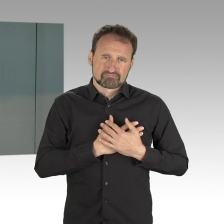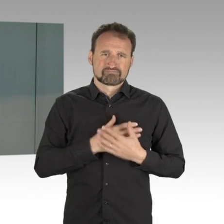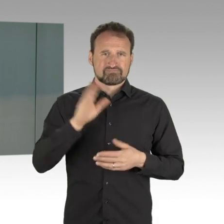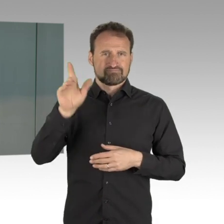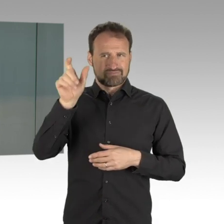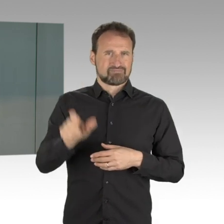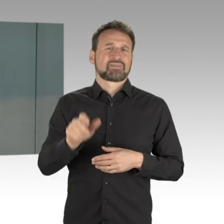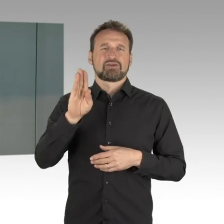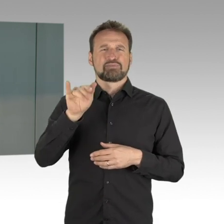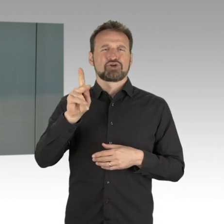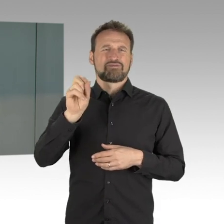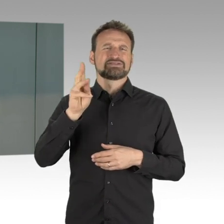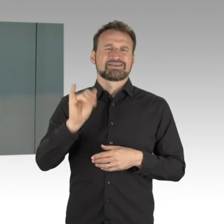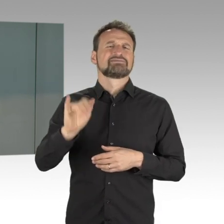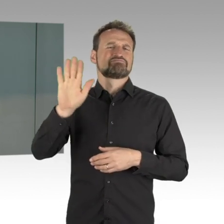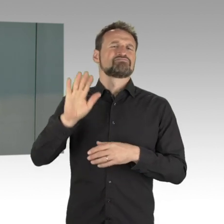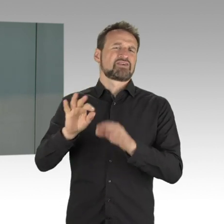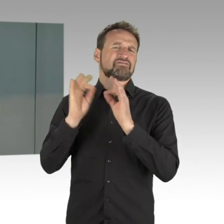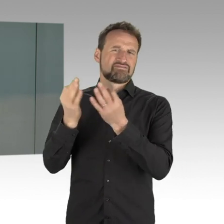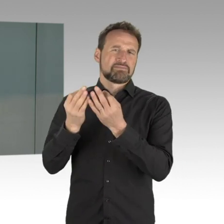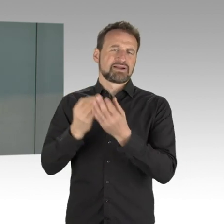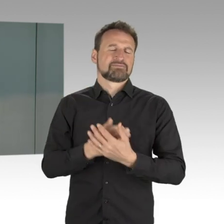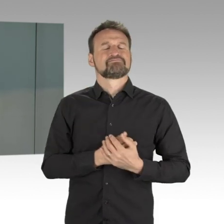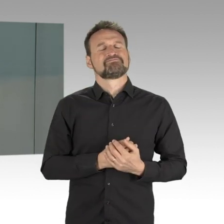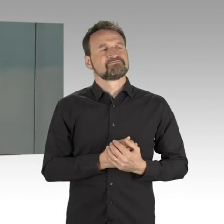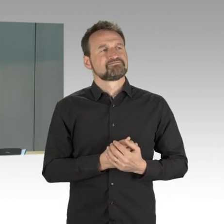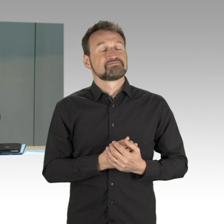Ich danke Ihnen, dass Sie sich zu Ehren des Verstorbenen von Ihren Plätzen erhoben haben.